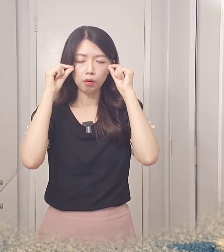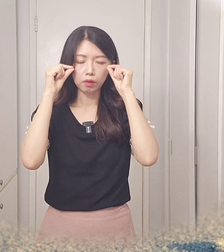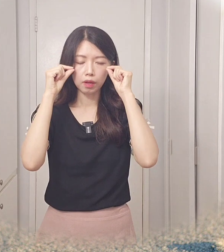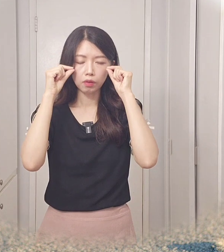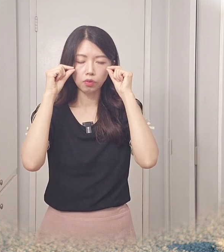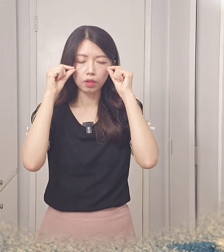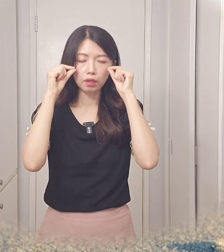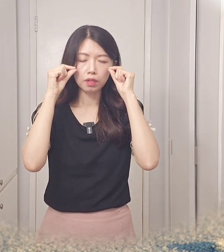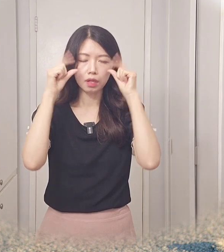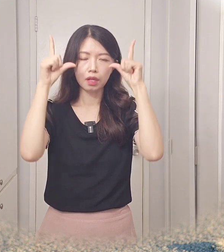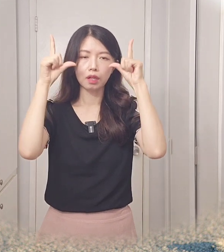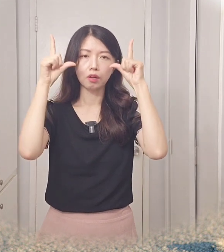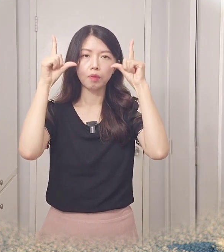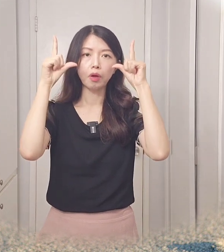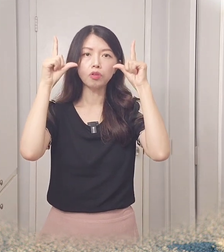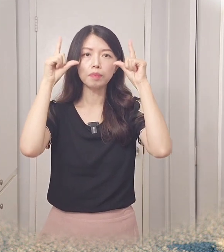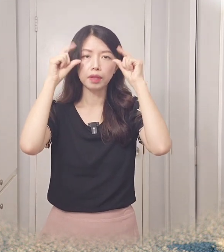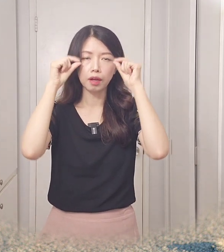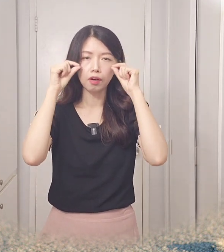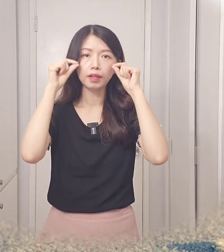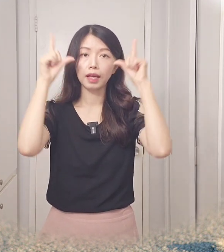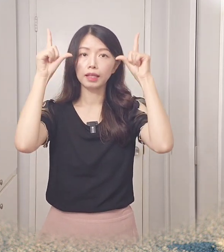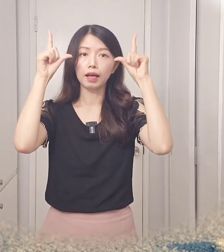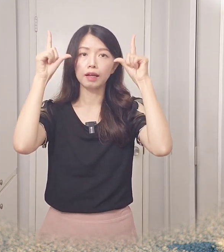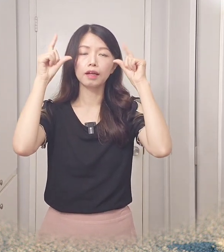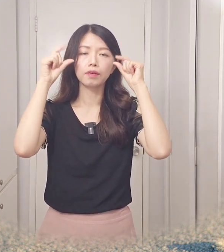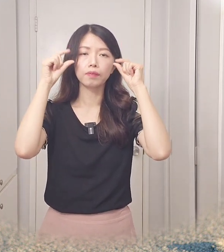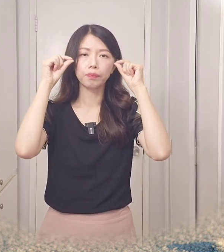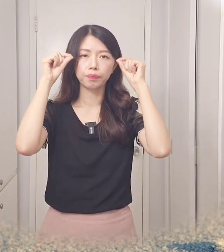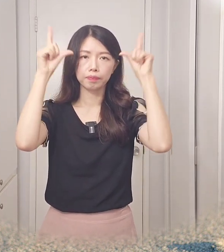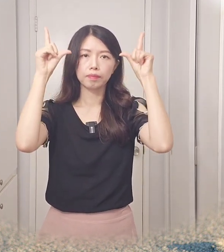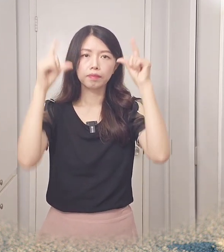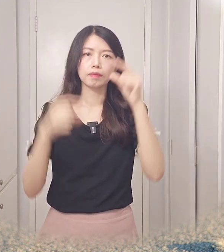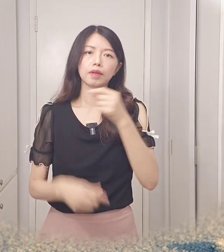옆에서 이렇게 눈을 뜨듯이 이렇게 펴주시면 돼요. 깨다.